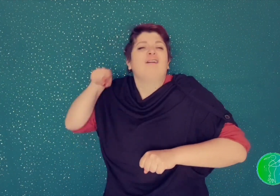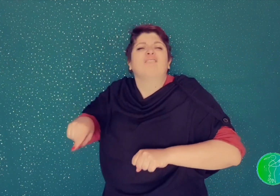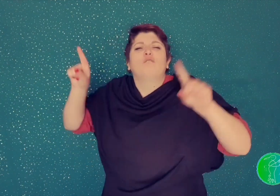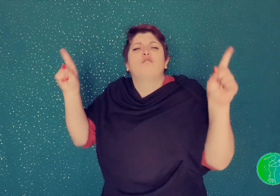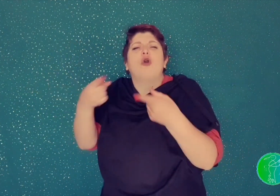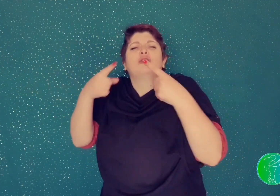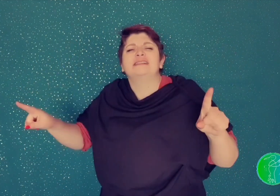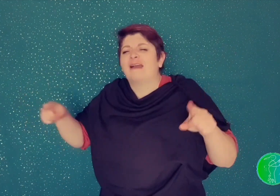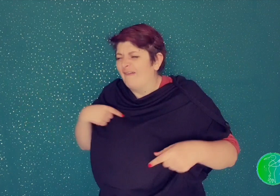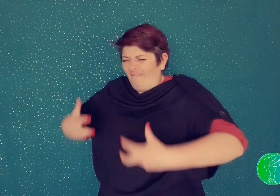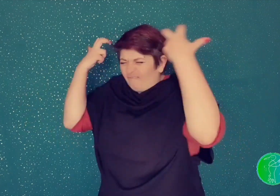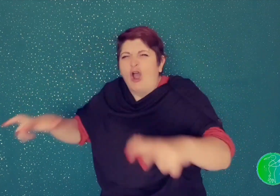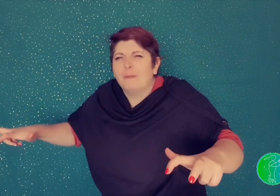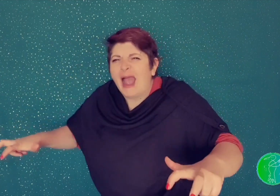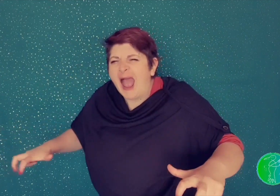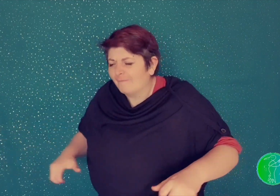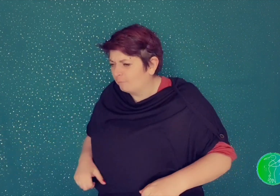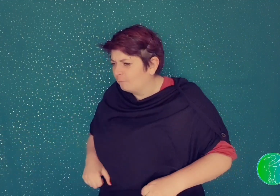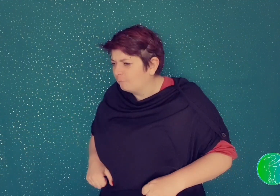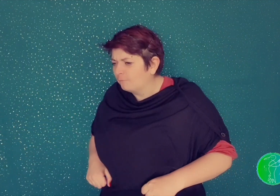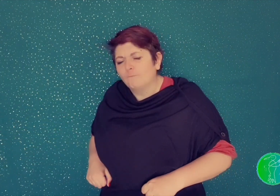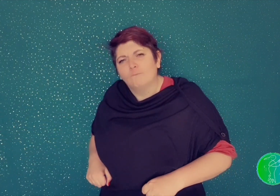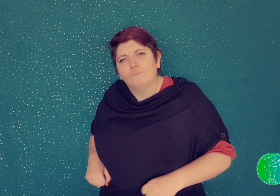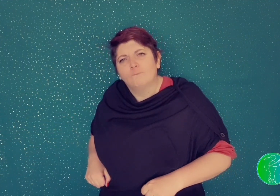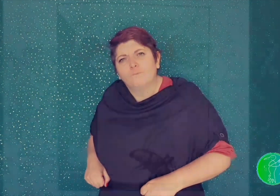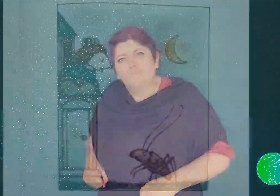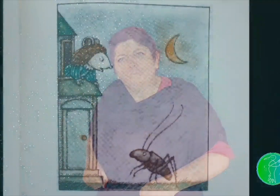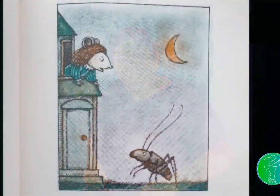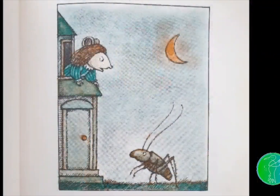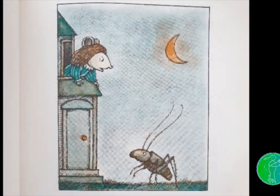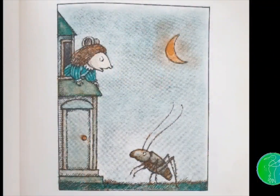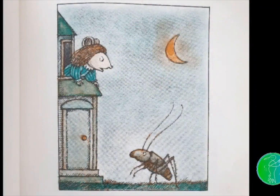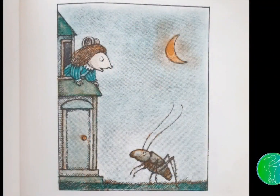souris, et je ne veux pas d'autre musique.